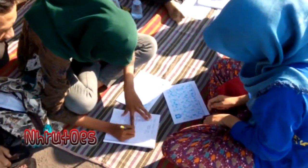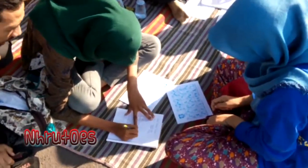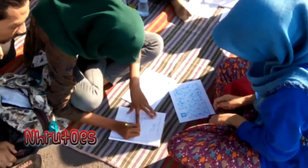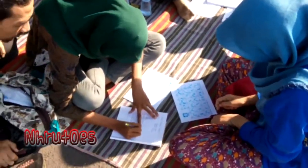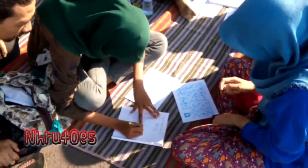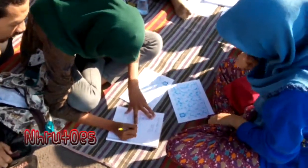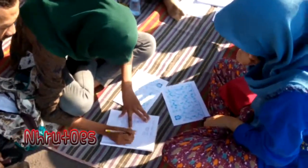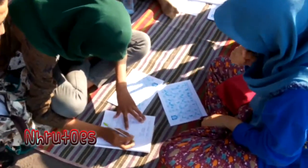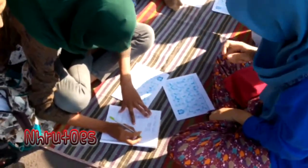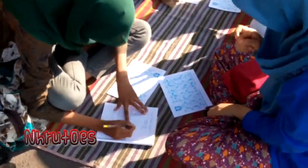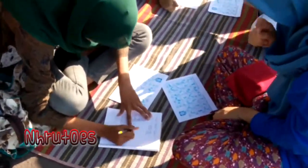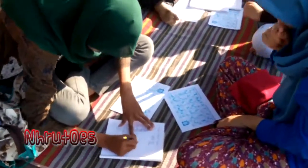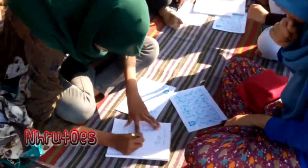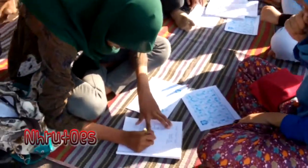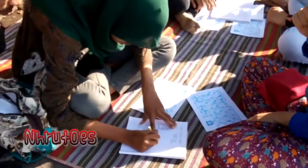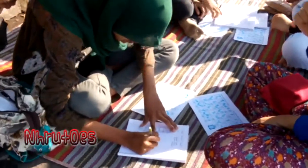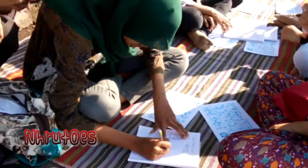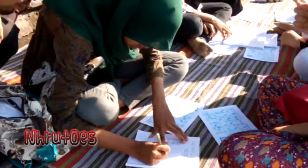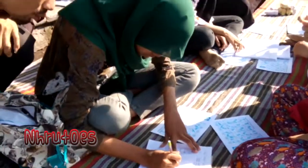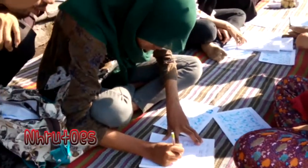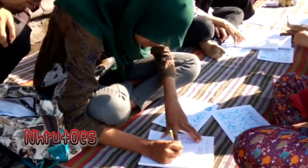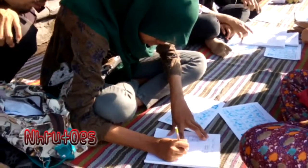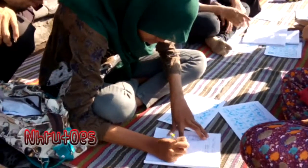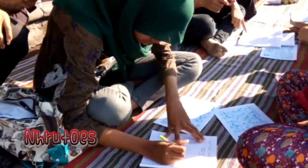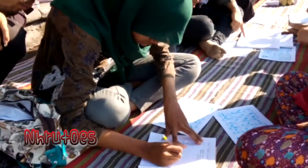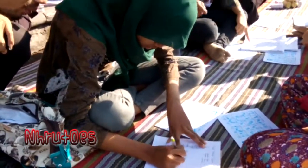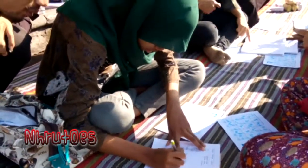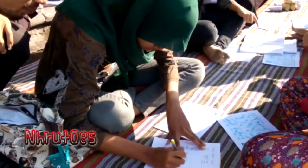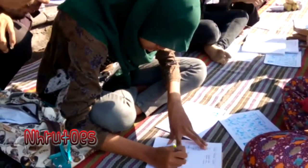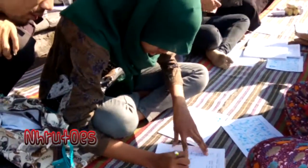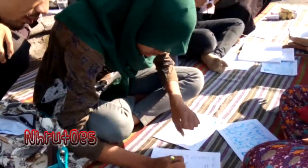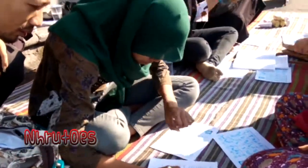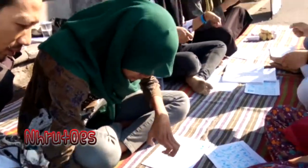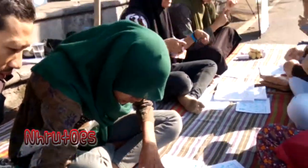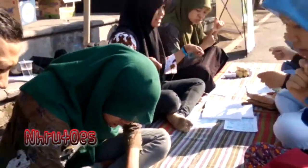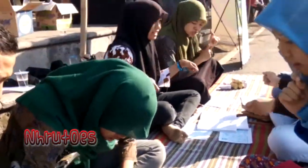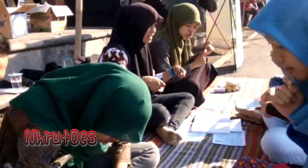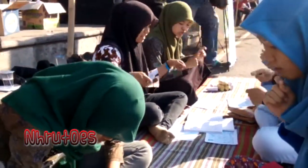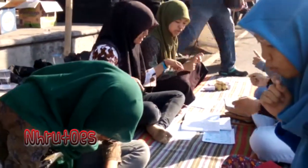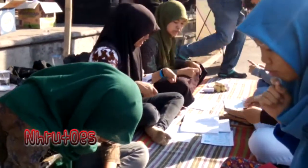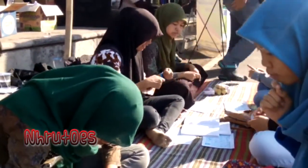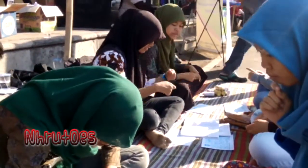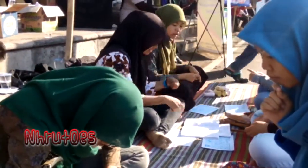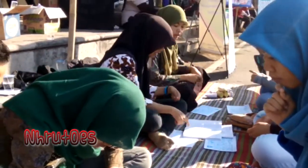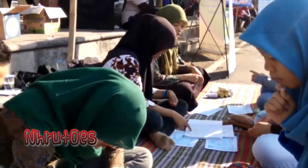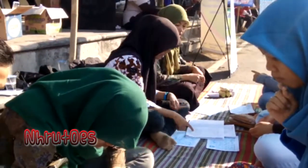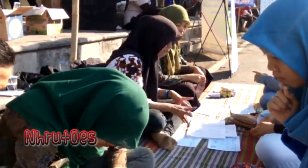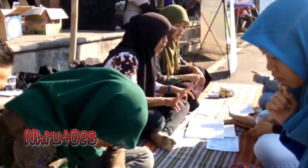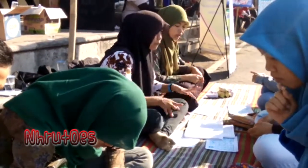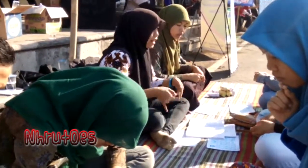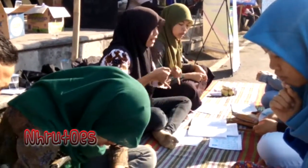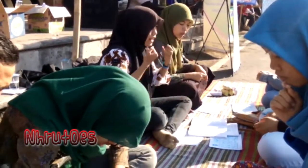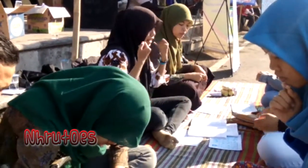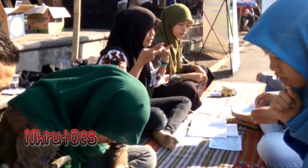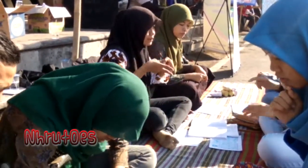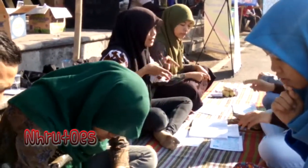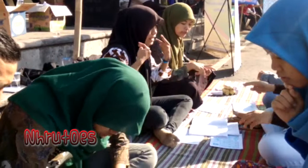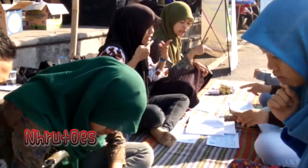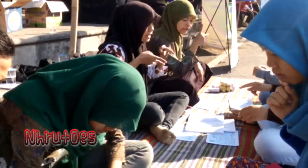atas nama Mas Kris. Jadi dia ini sudah terbukti bahwa dia itu ramah di Fabel, bersama-sama di Fabel.